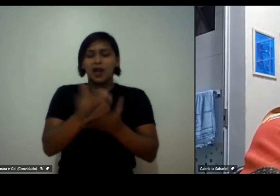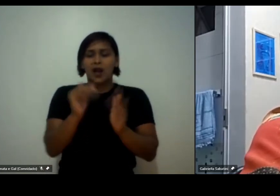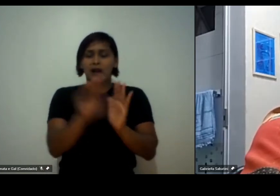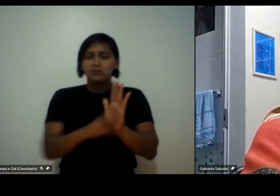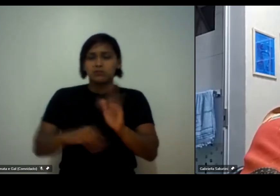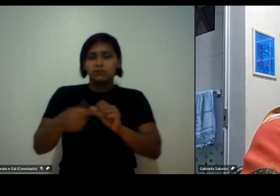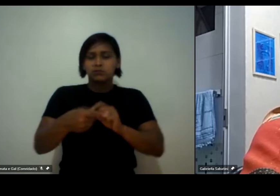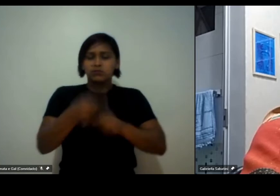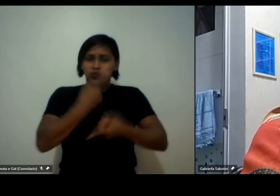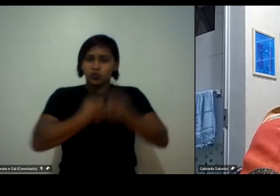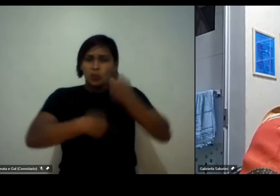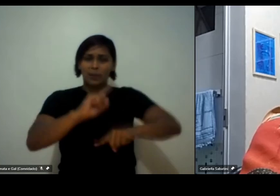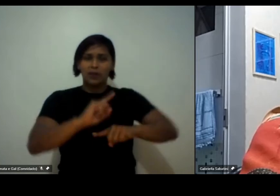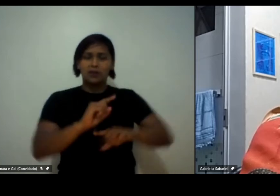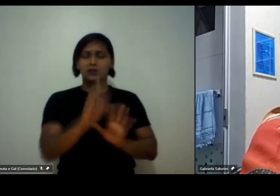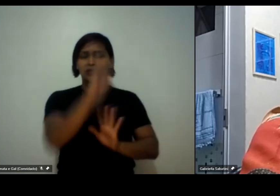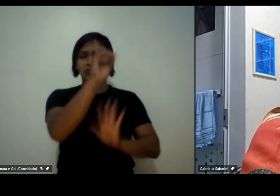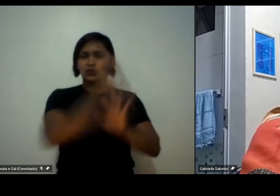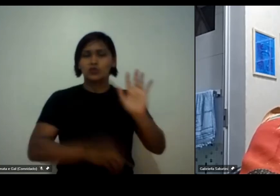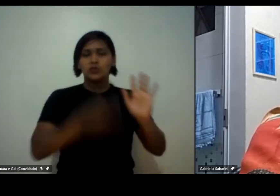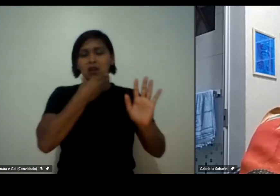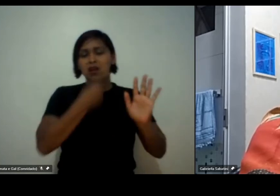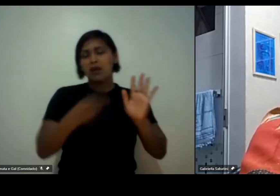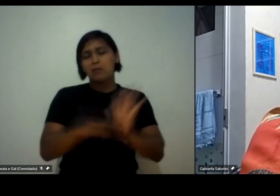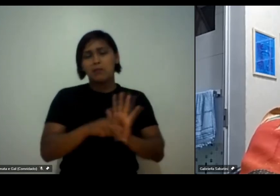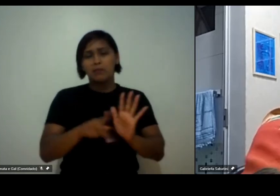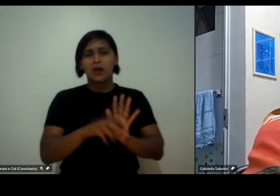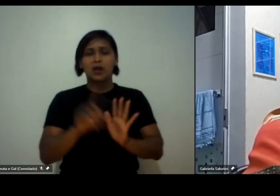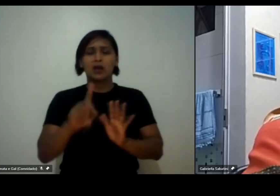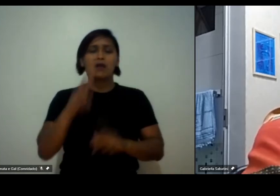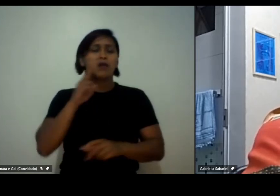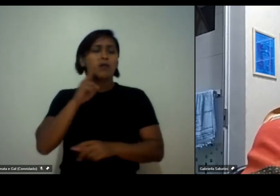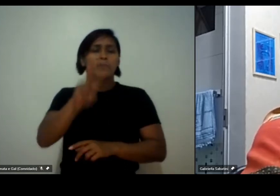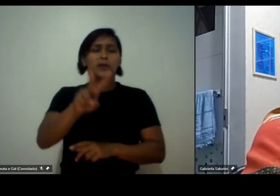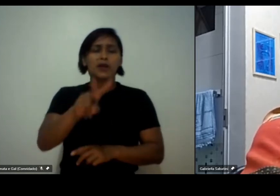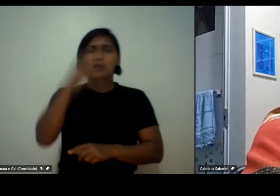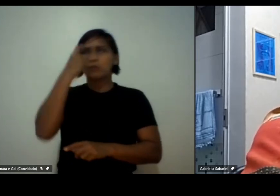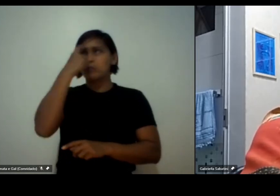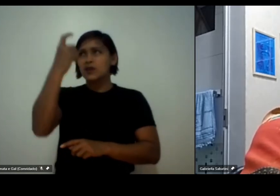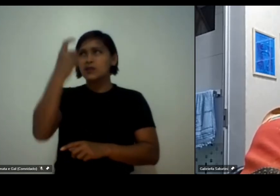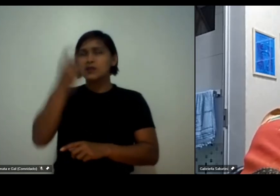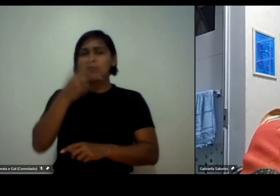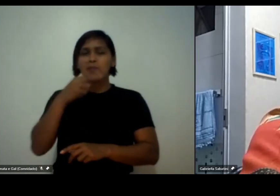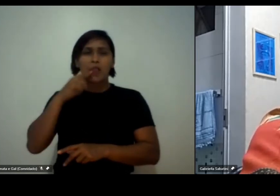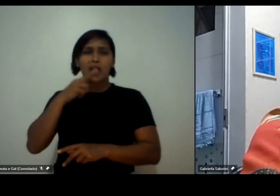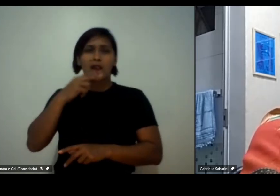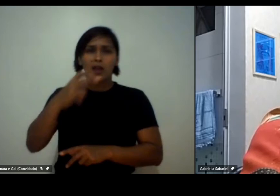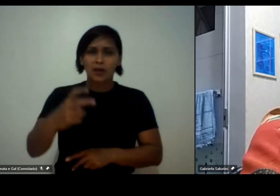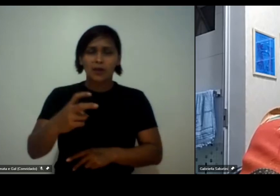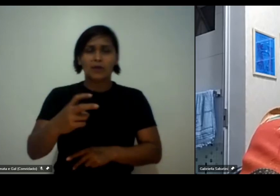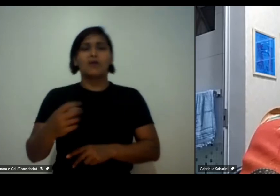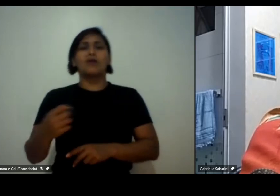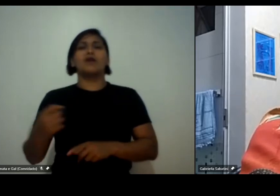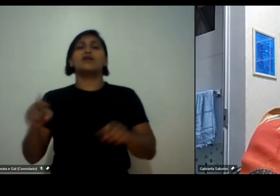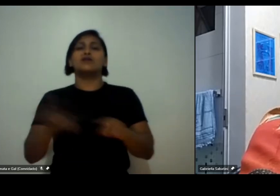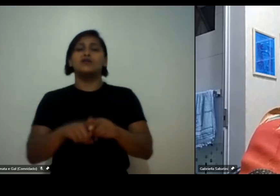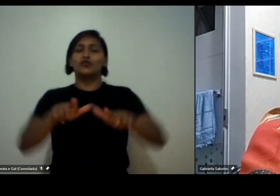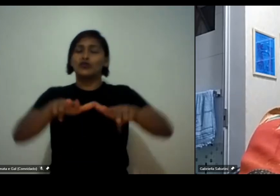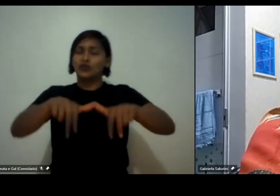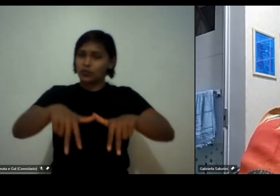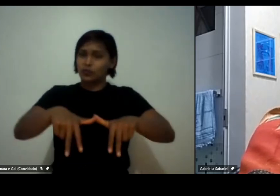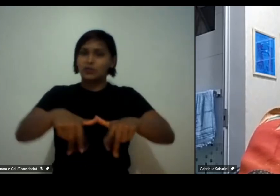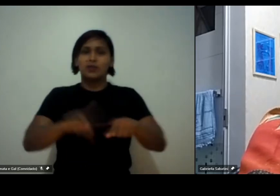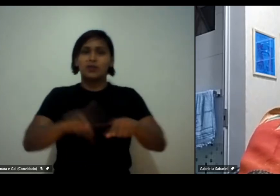superação de um direito masculino que não apresenta um pensamento, linguagem e prática de gênero. Até então, o